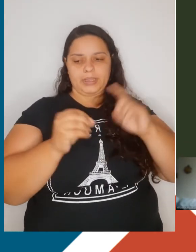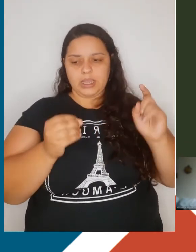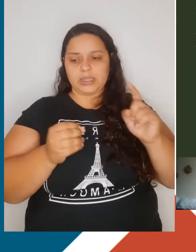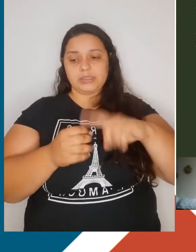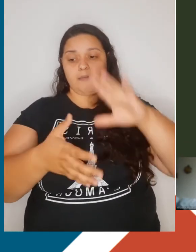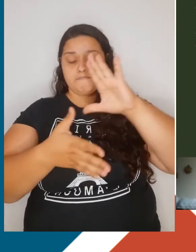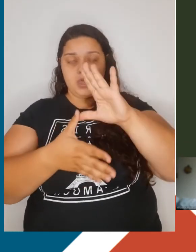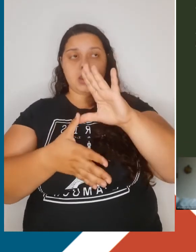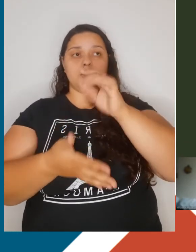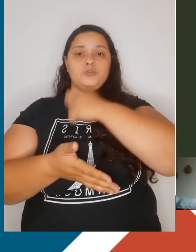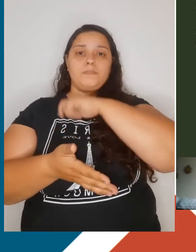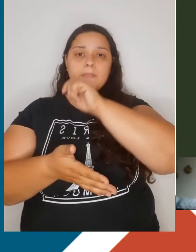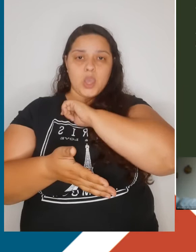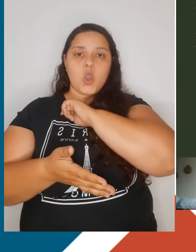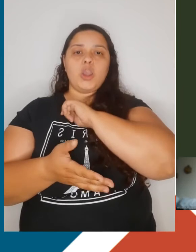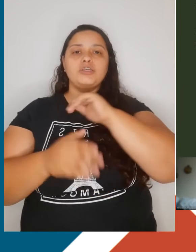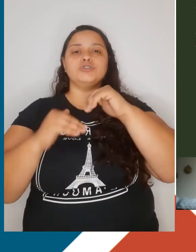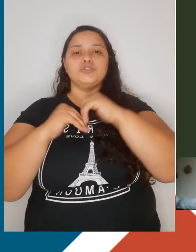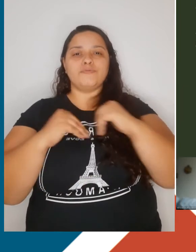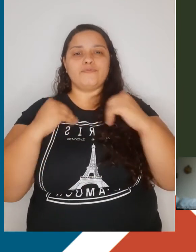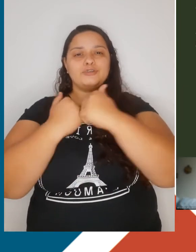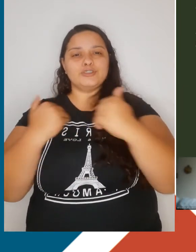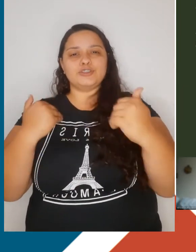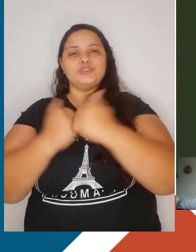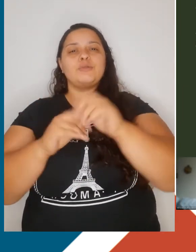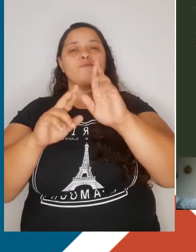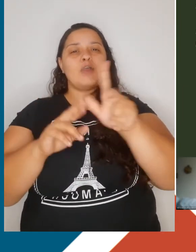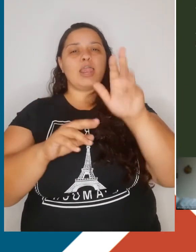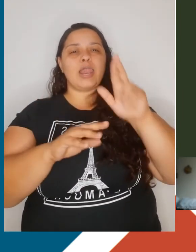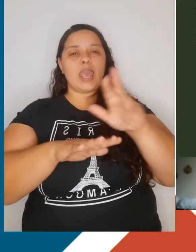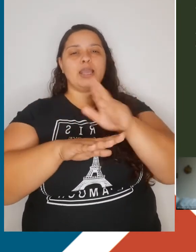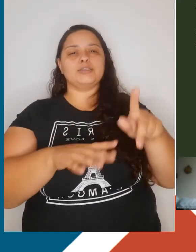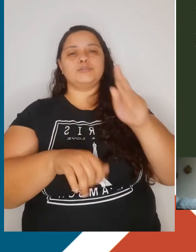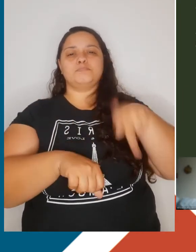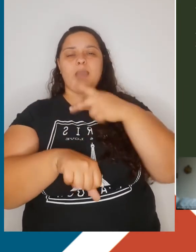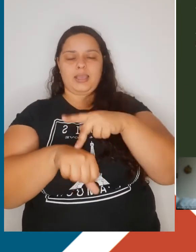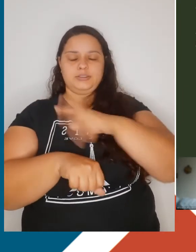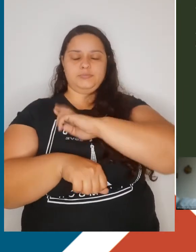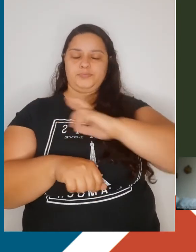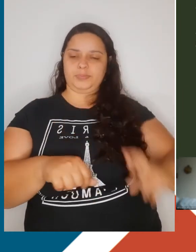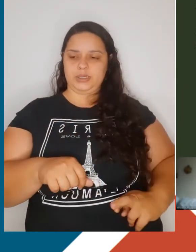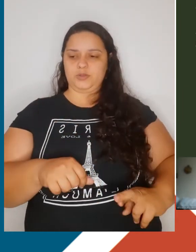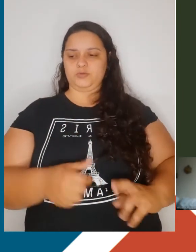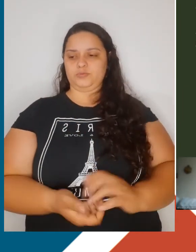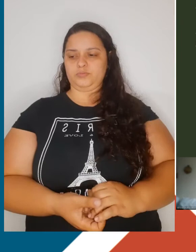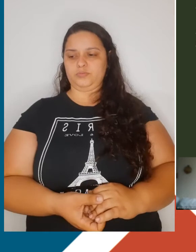que a América Espanhola se dividisse em diferentes países republicanos.